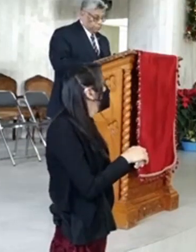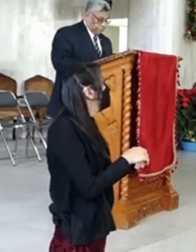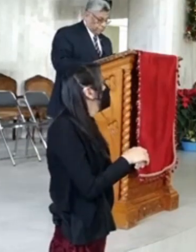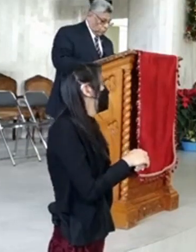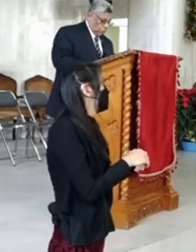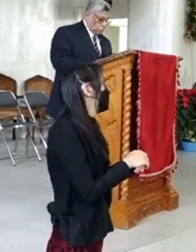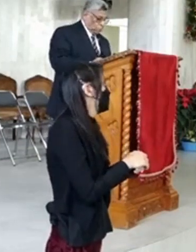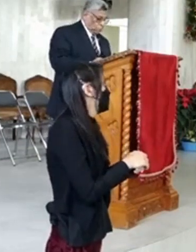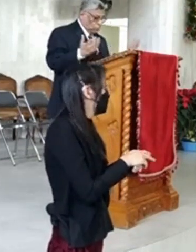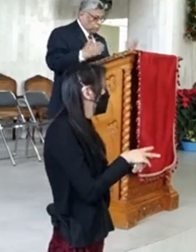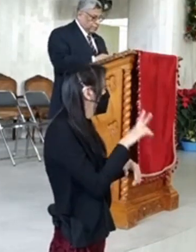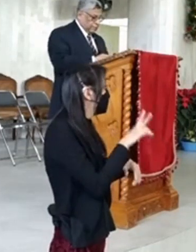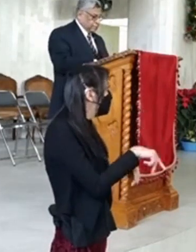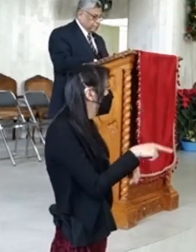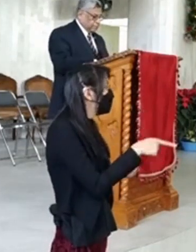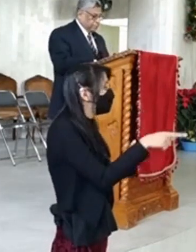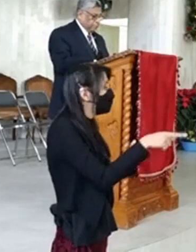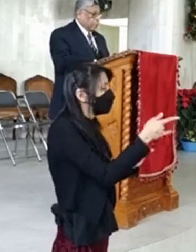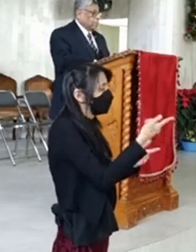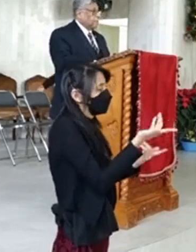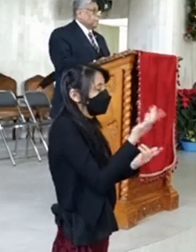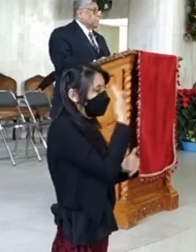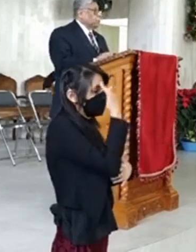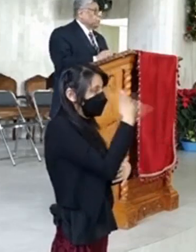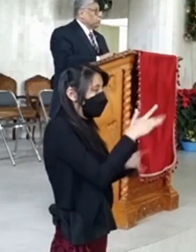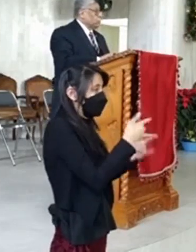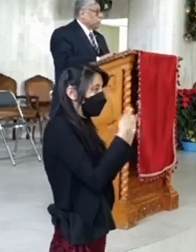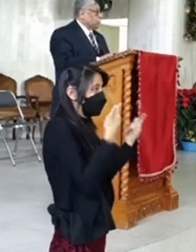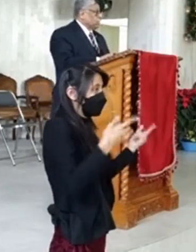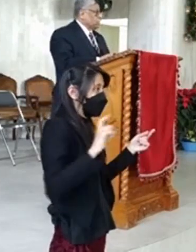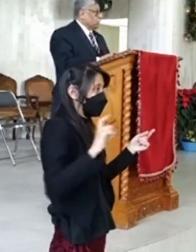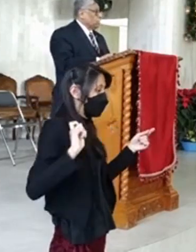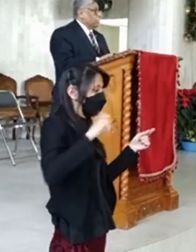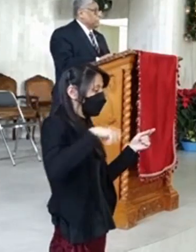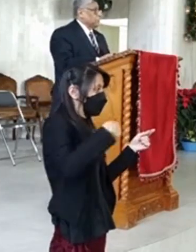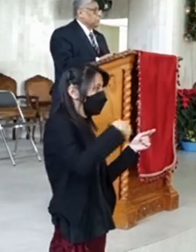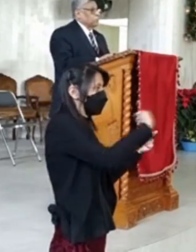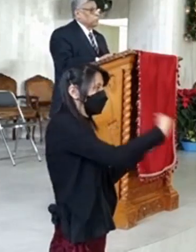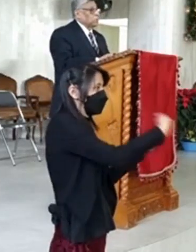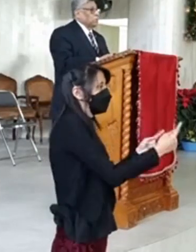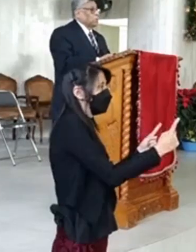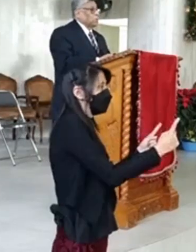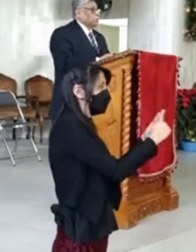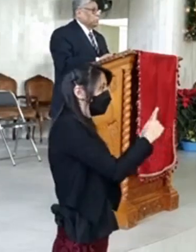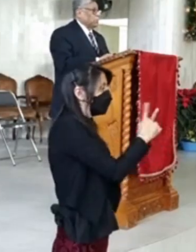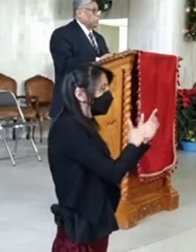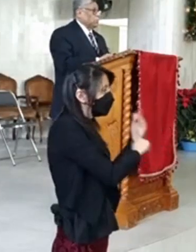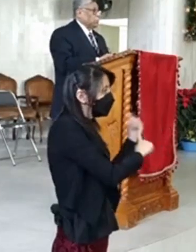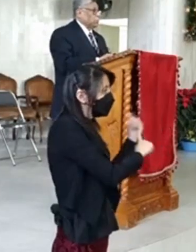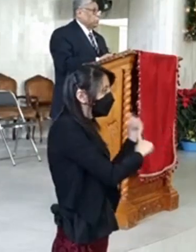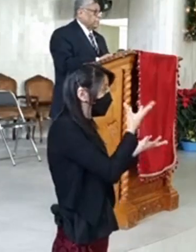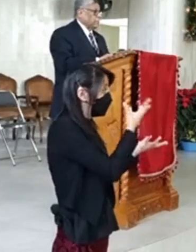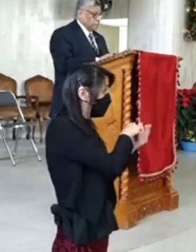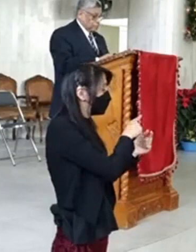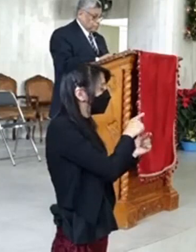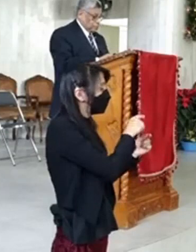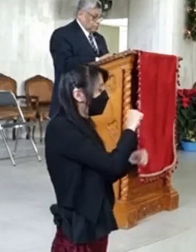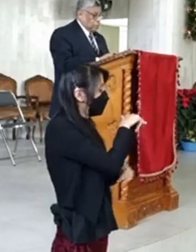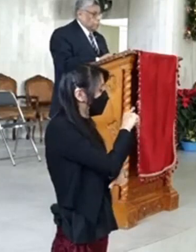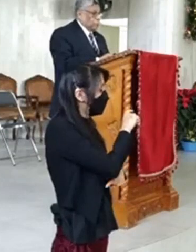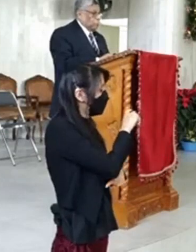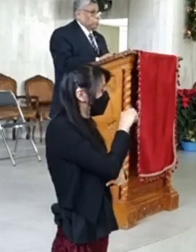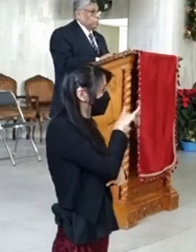nosotros como historia de la iglesia, estuvo nuestro hermano Lenchito de pastor, nuestro hermano Antonio